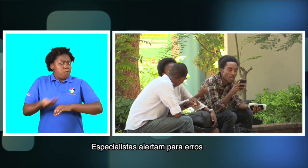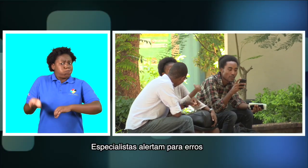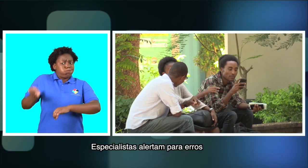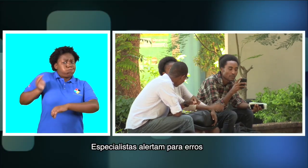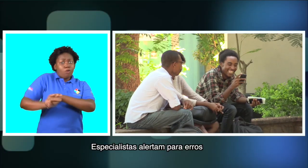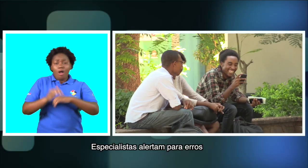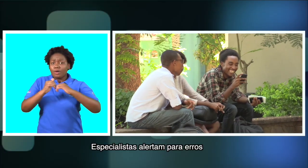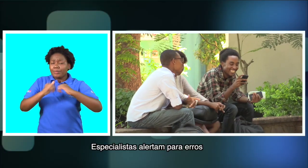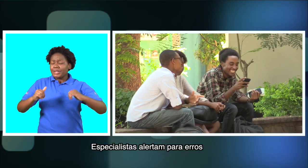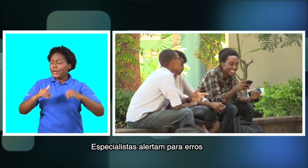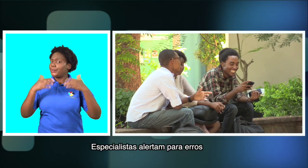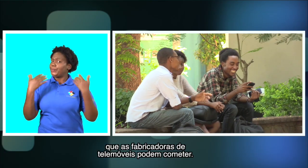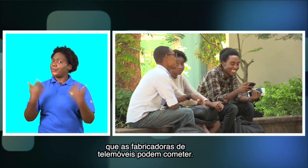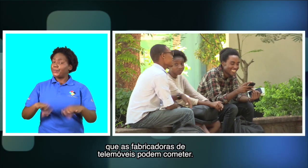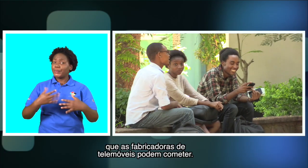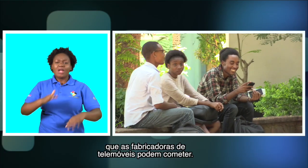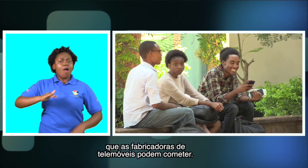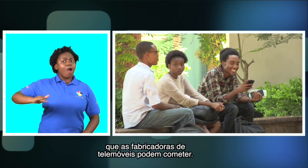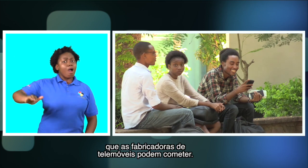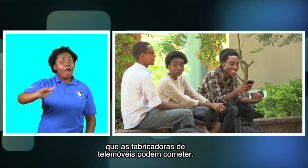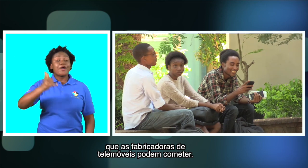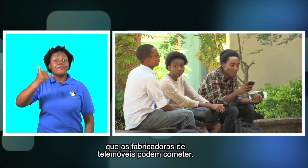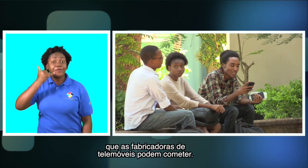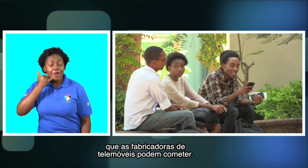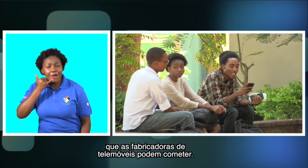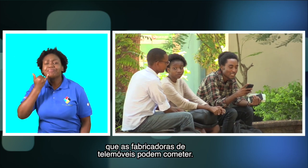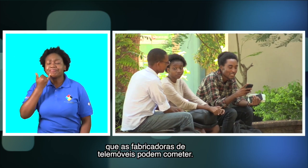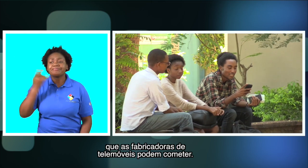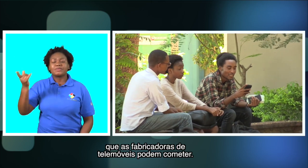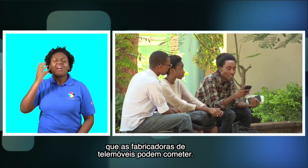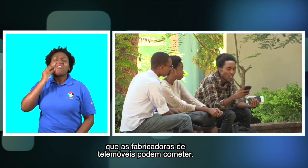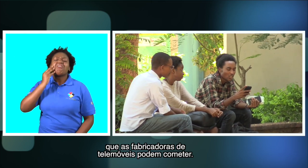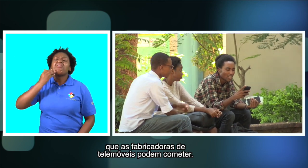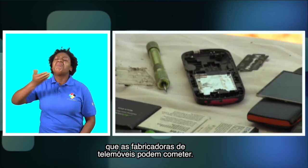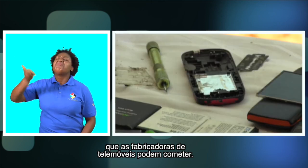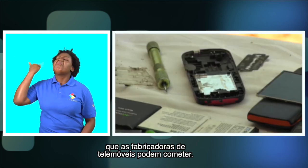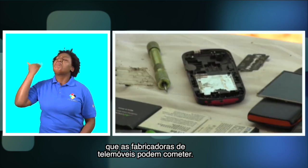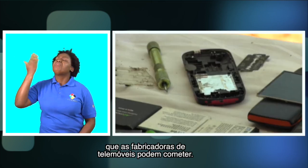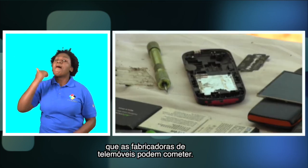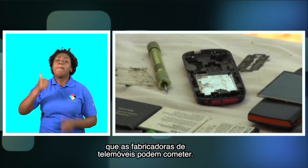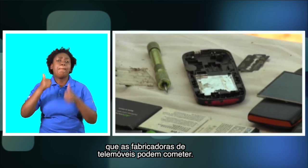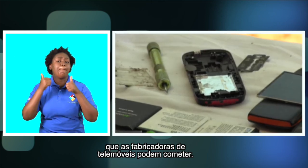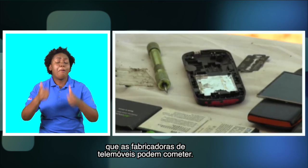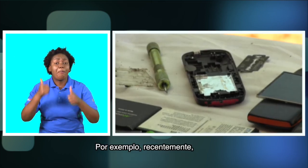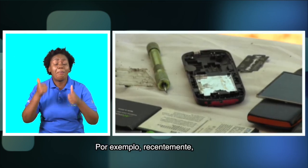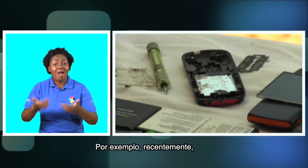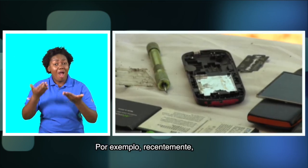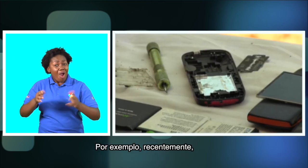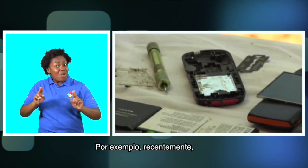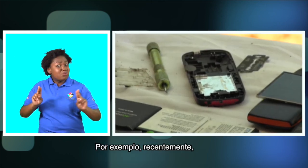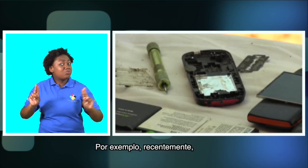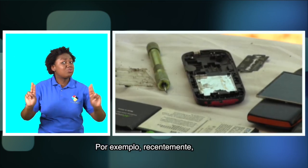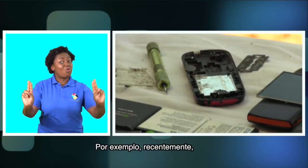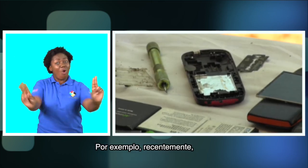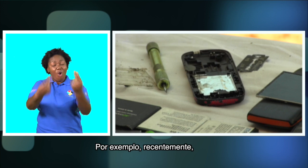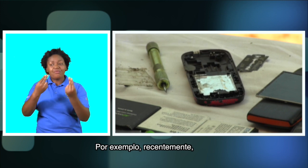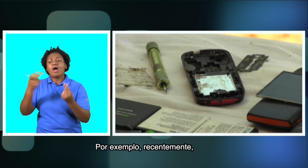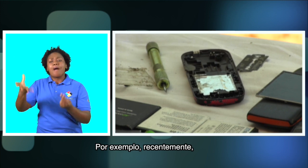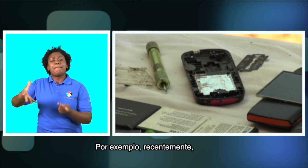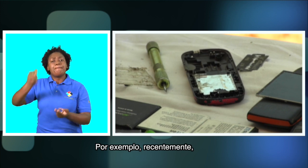Especialistas alertam para erros que as fábricas de telemóveis podem cometer. Por exemplo,